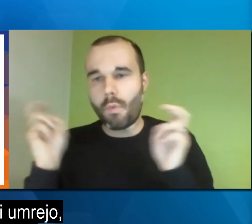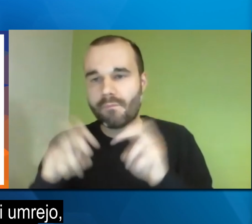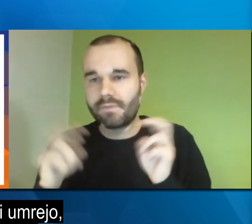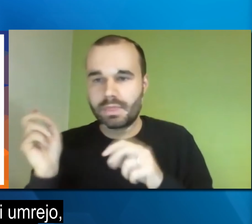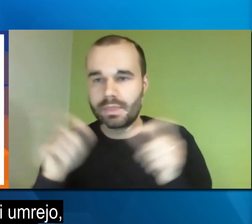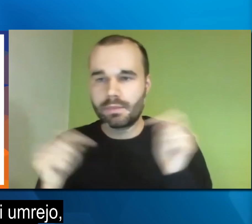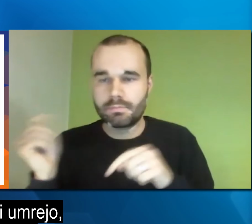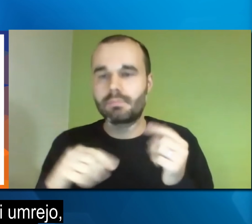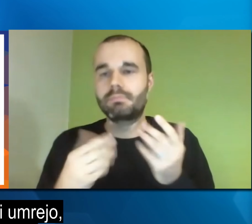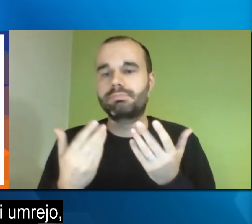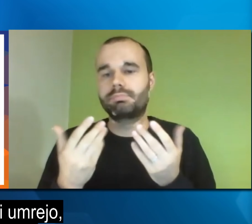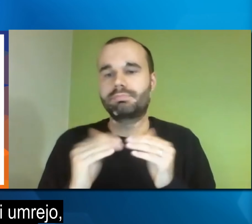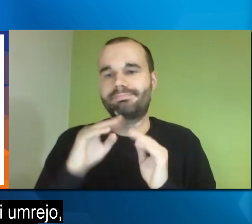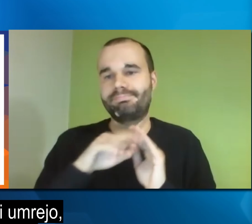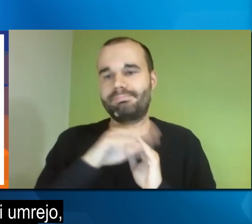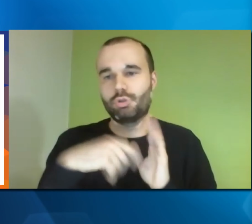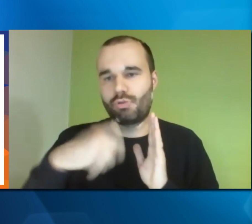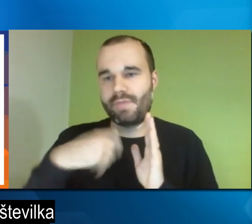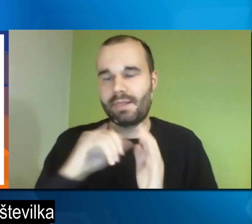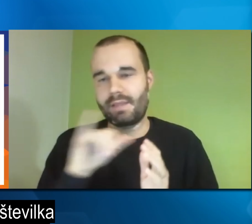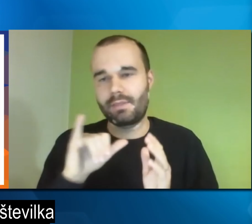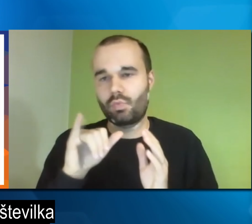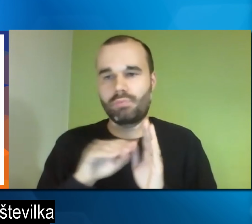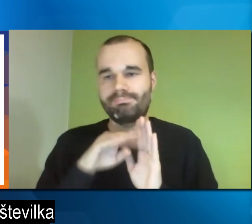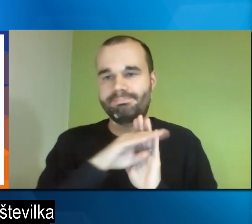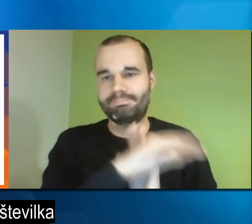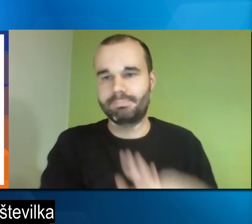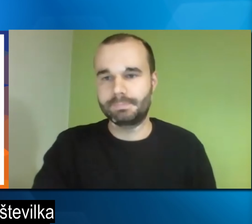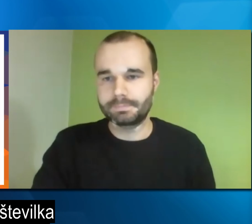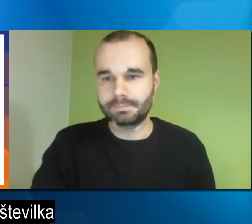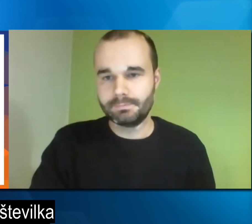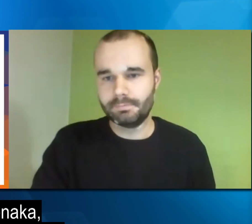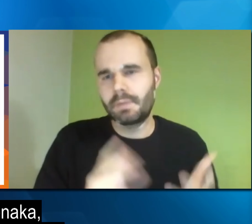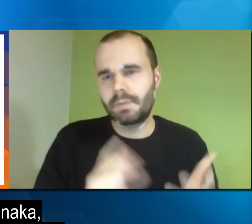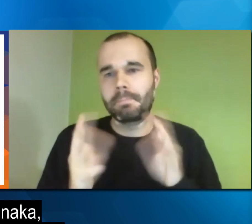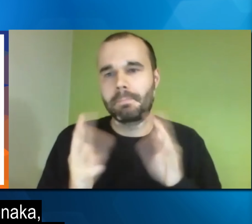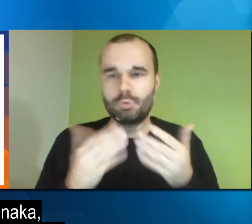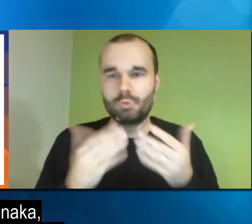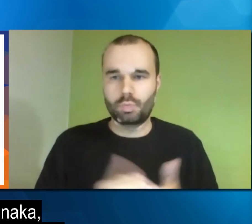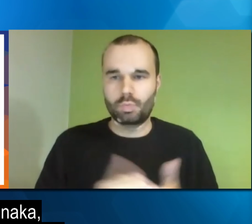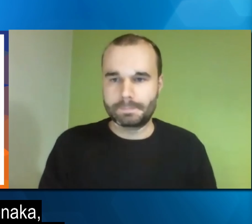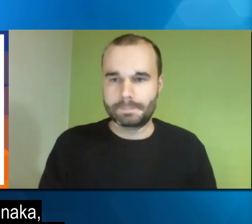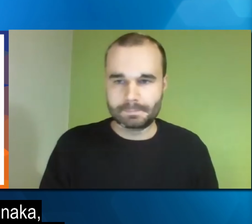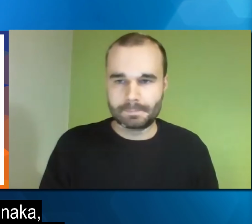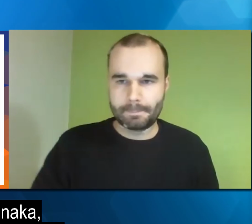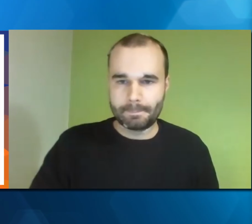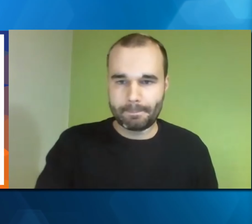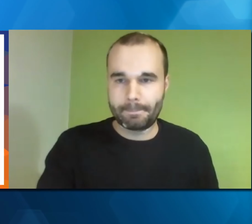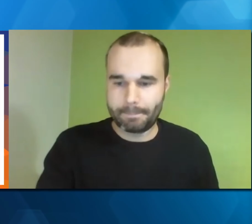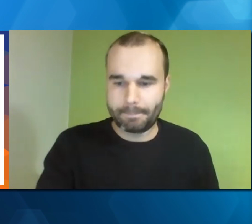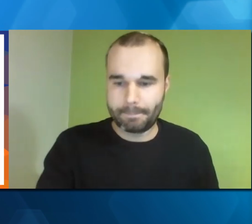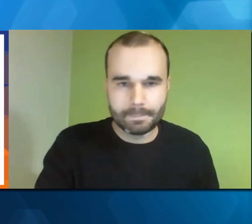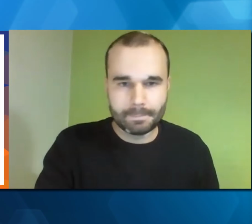nekateri tudi umrejo, prihajajo novi, tako da številka se vedno spreminja, ni nikoli enaka, ampak to je približek.